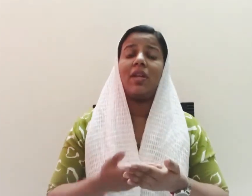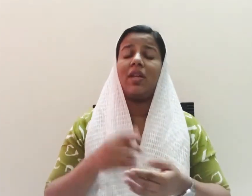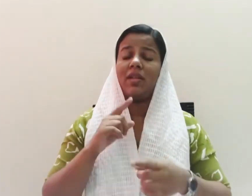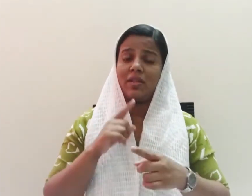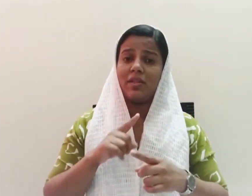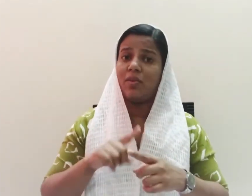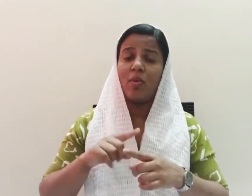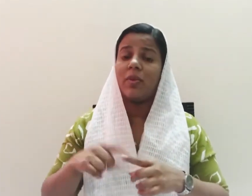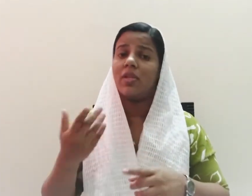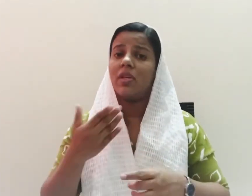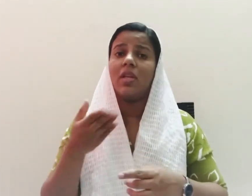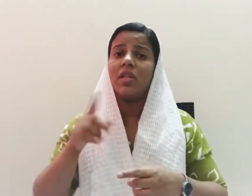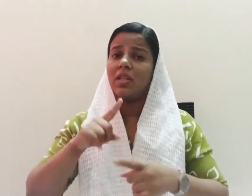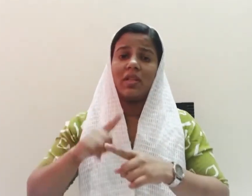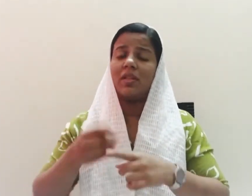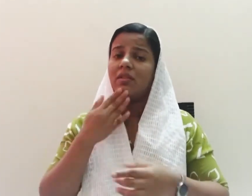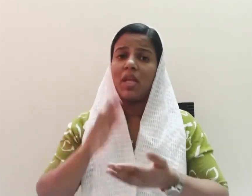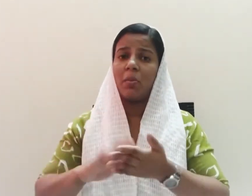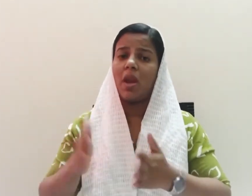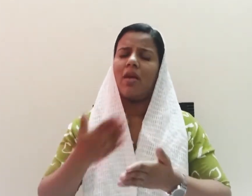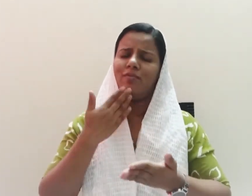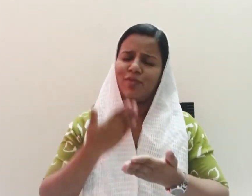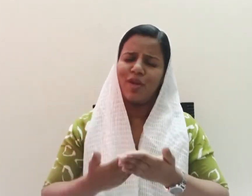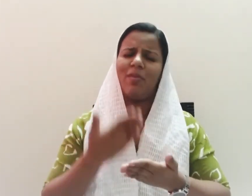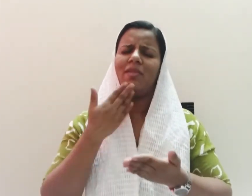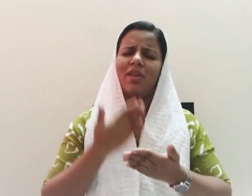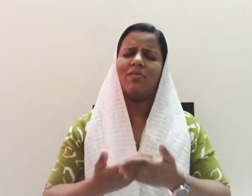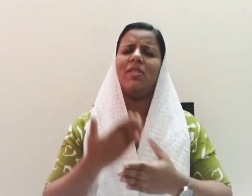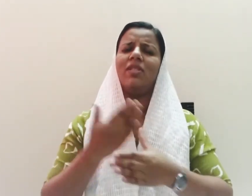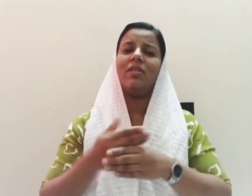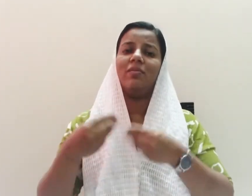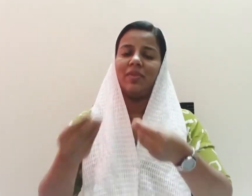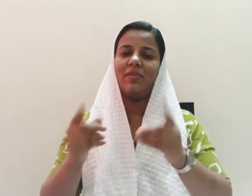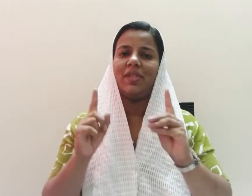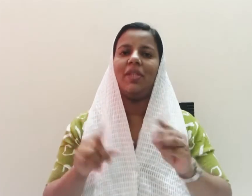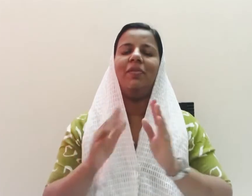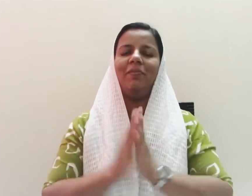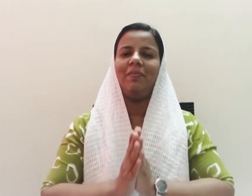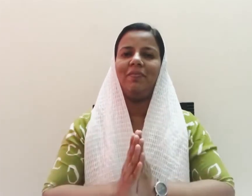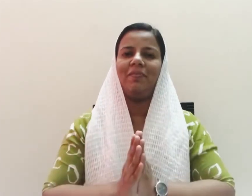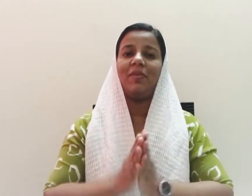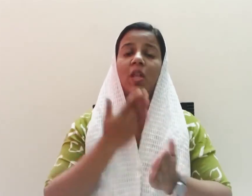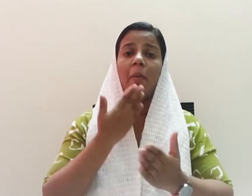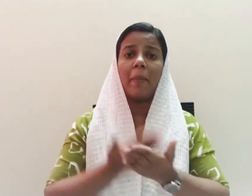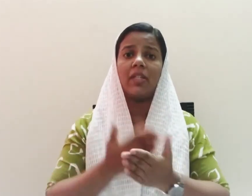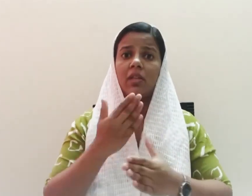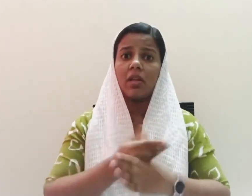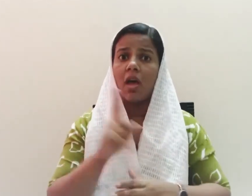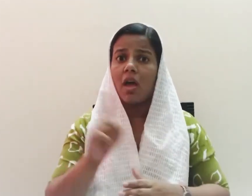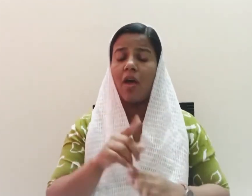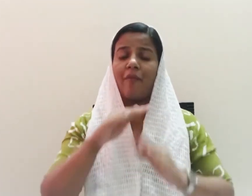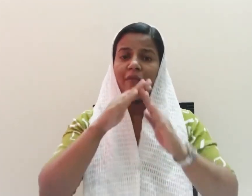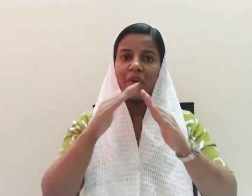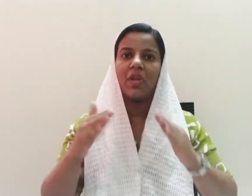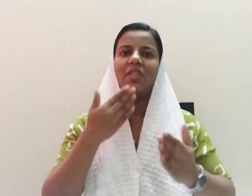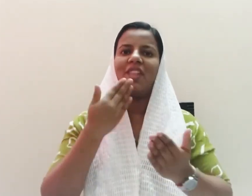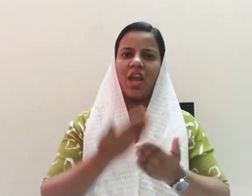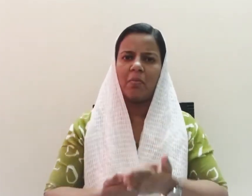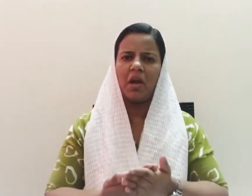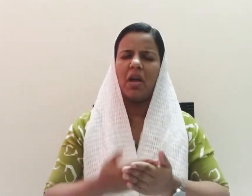തിന്മ ചെയ്യുന്നുവെങ്കിൽ അവൻ്റെ ഭവനത്തെ തിന്മ വിട്ടുമാറുകയും, അപ്പം നന്മ ചെയ്യുന്നവൻ്റെ ഭവനത്തിനകത്ത് നന്മ നിലനിൽക്കും, തിന്മ ചെയ്യുന്നവൻ്റെ ഭവനത്തിനകത്ത്